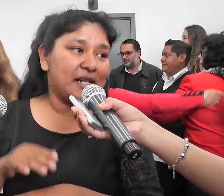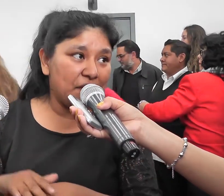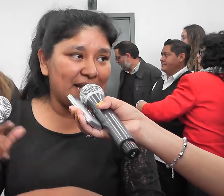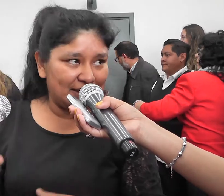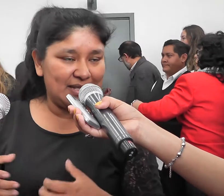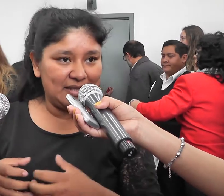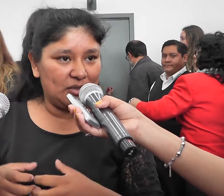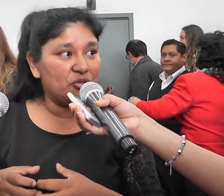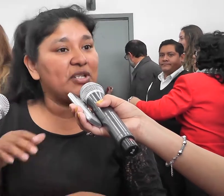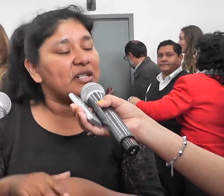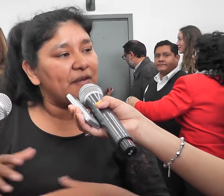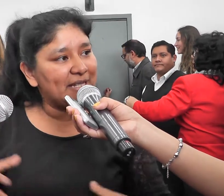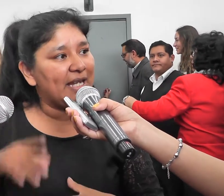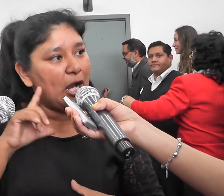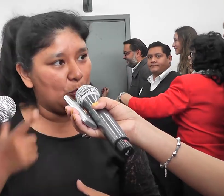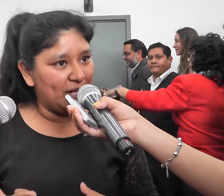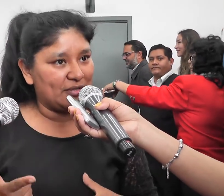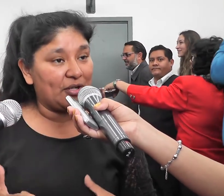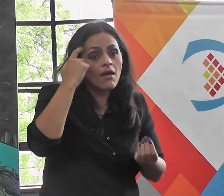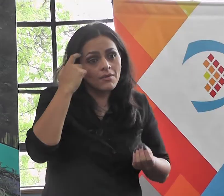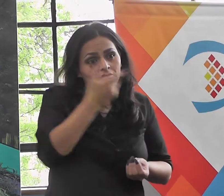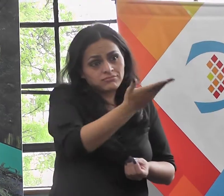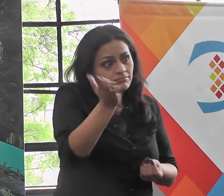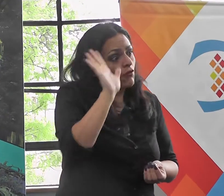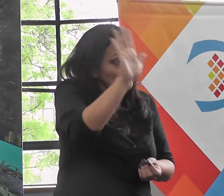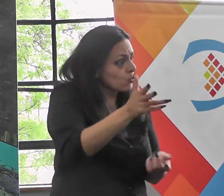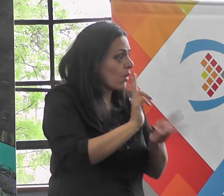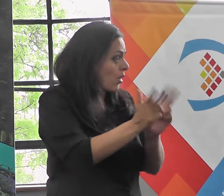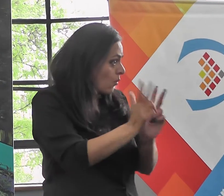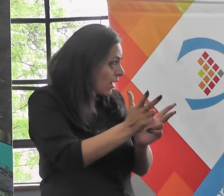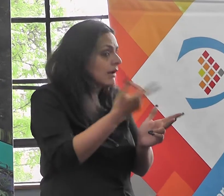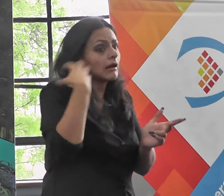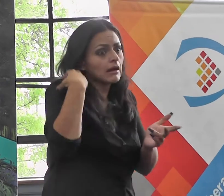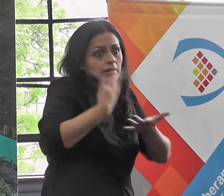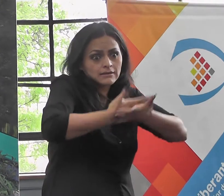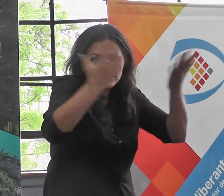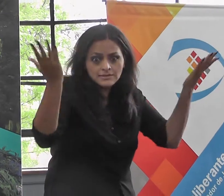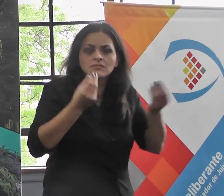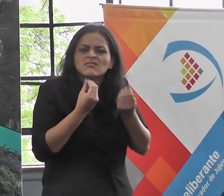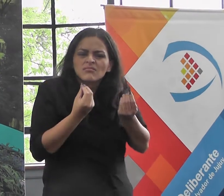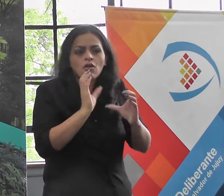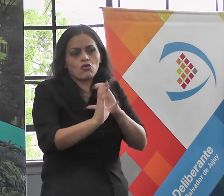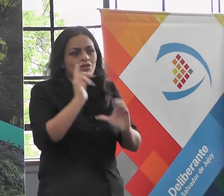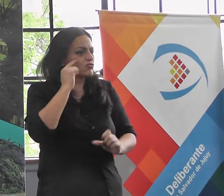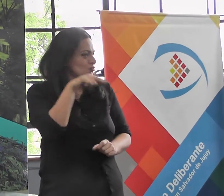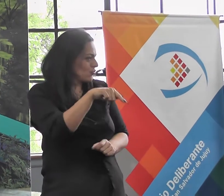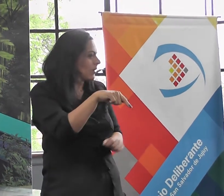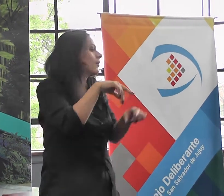referente de esa institución y referente de la comunidad sorda. Estos talleres, ¿cómo se organizan? Hay una persona sorda que